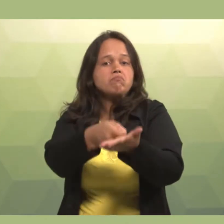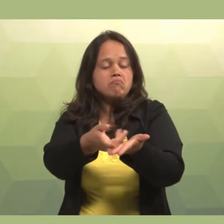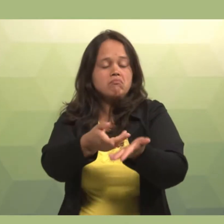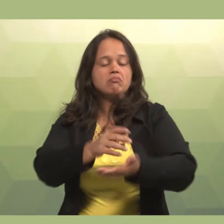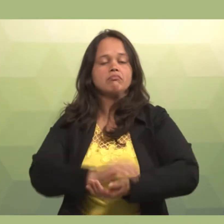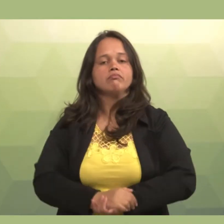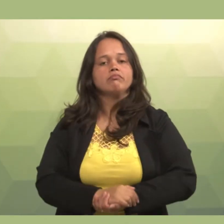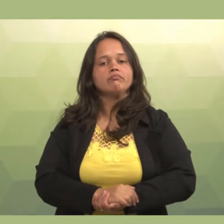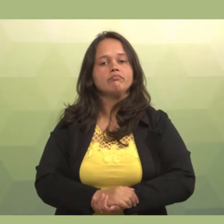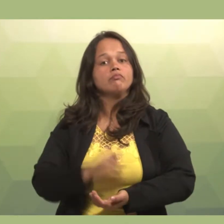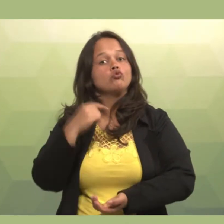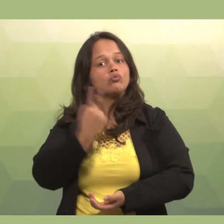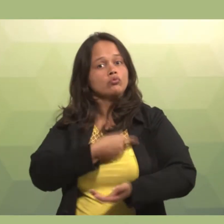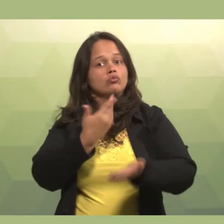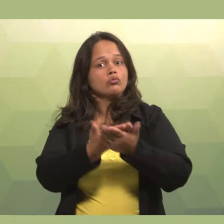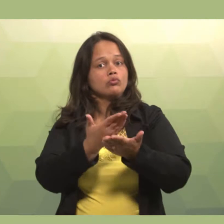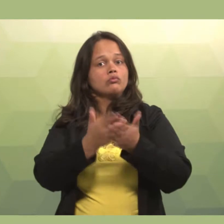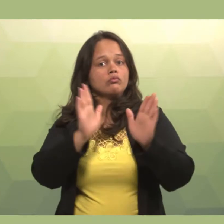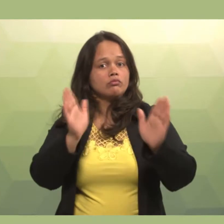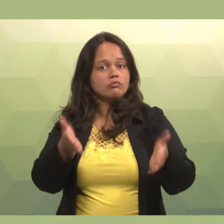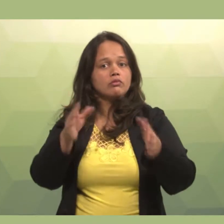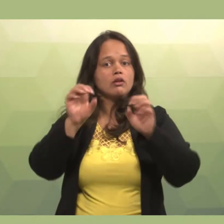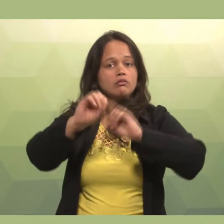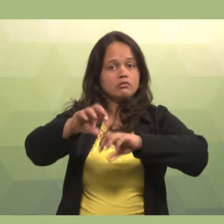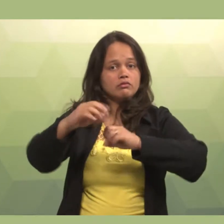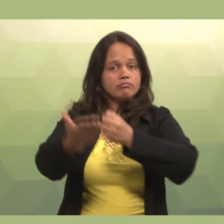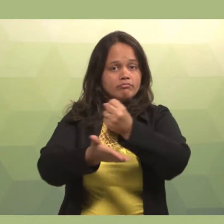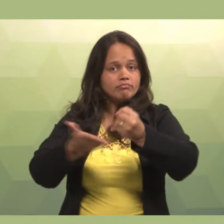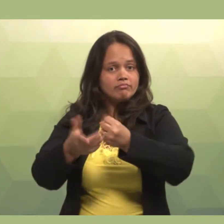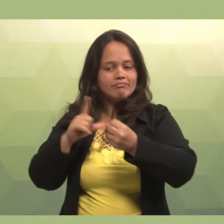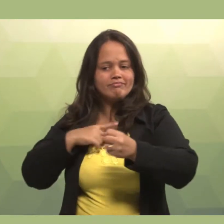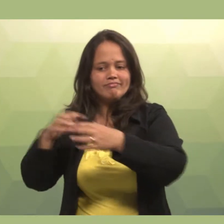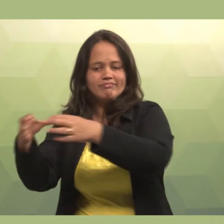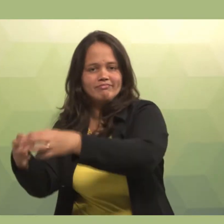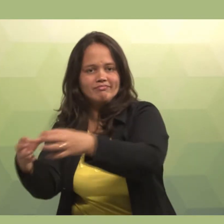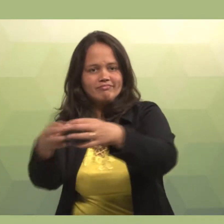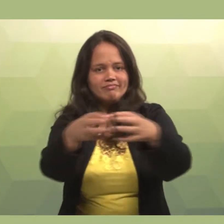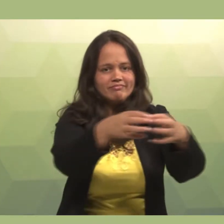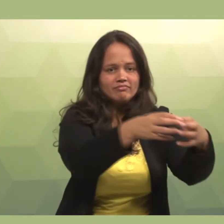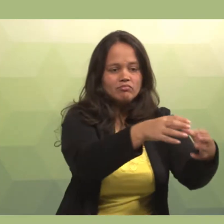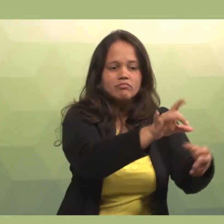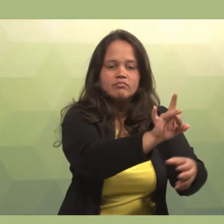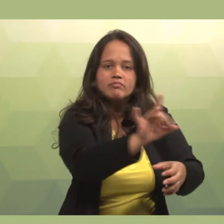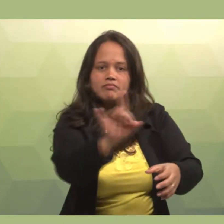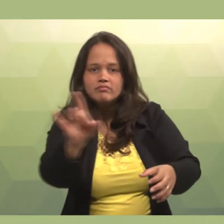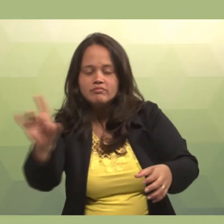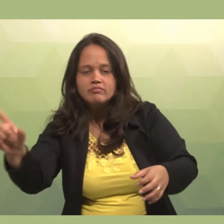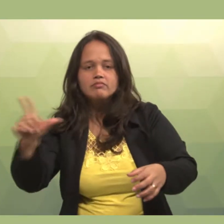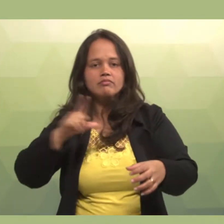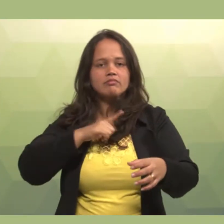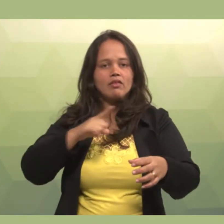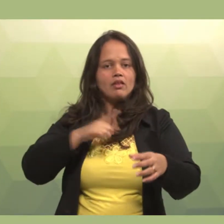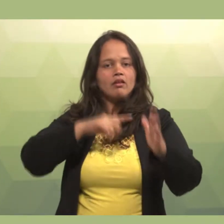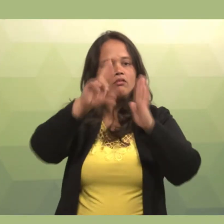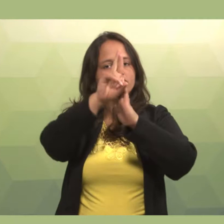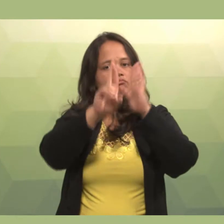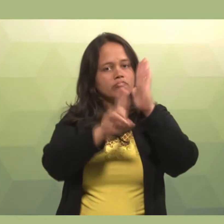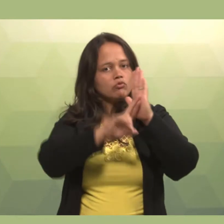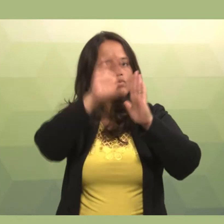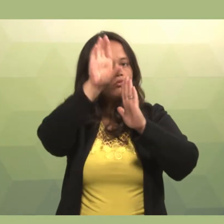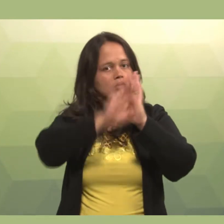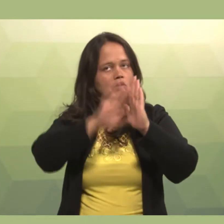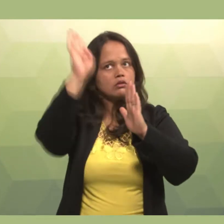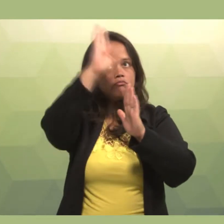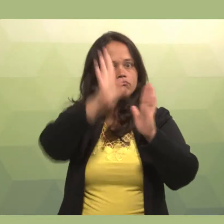vimos, a educação básica está dividida em modalidades e para cada modalidade há uma diretriz curricular nacional